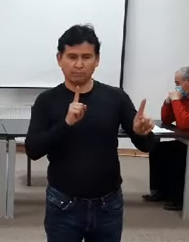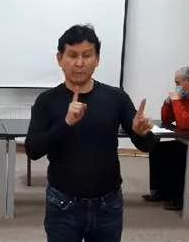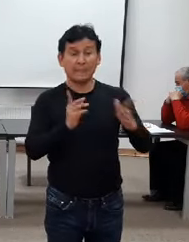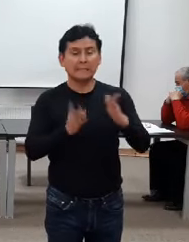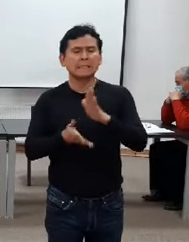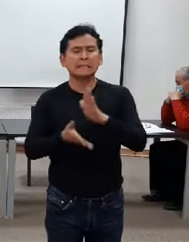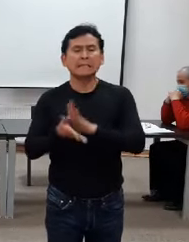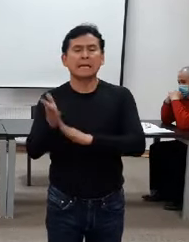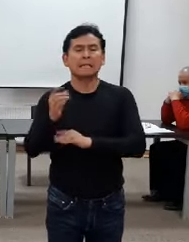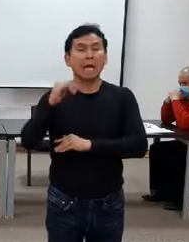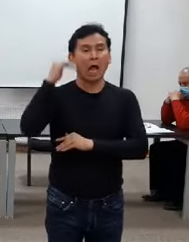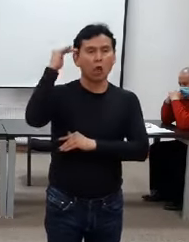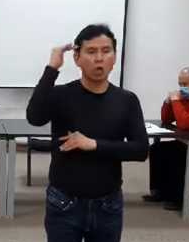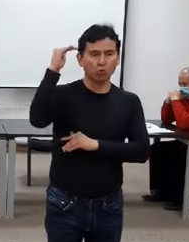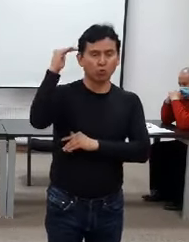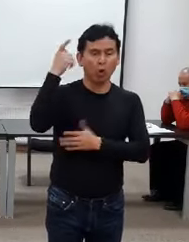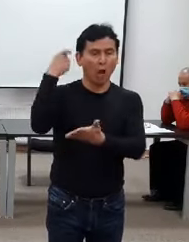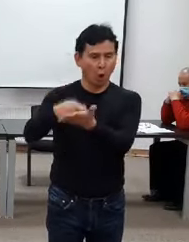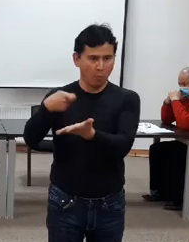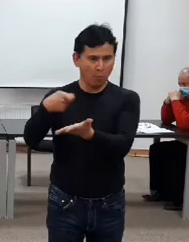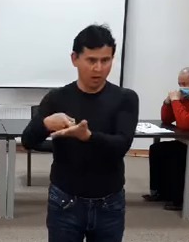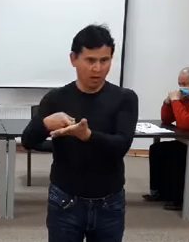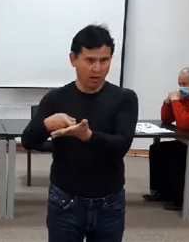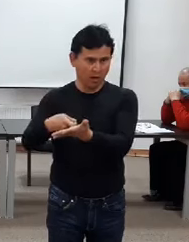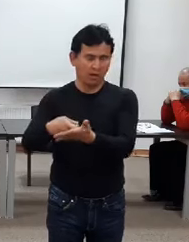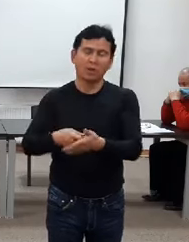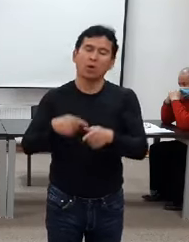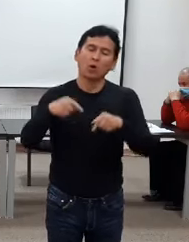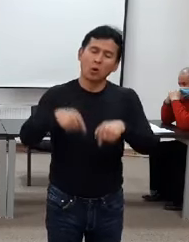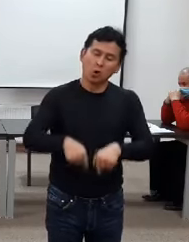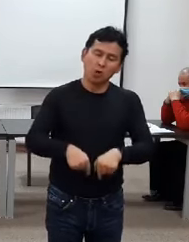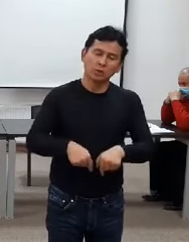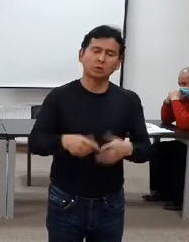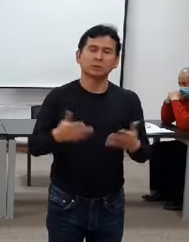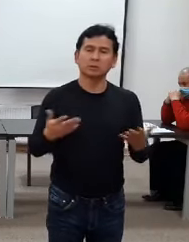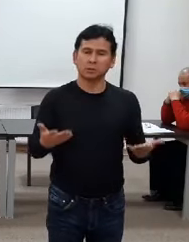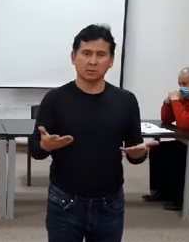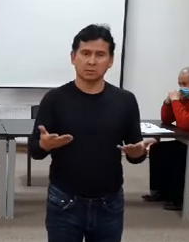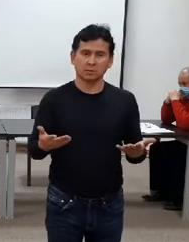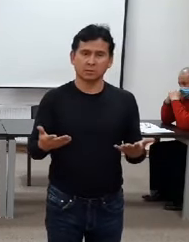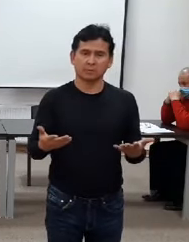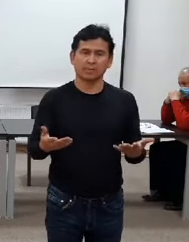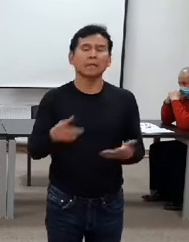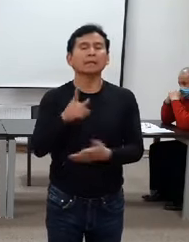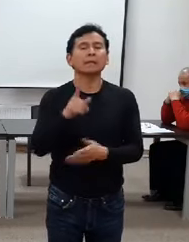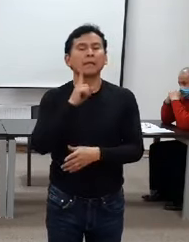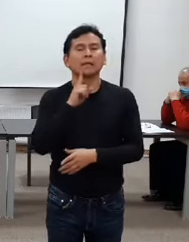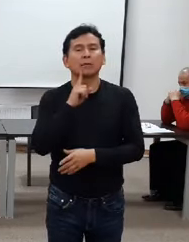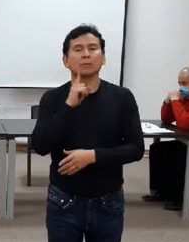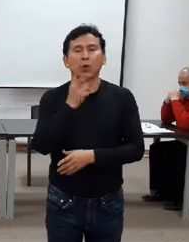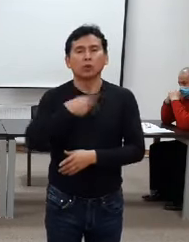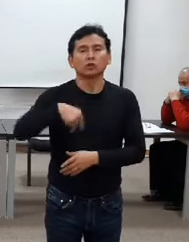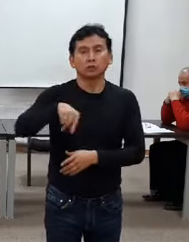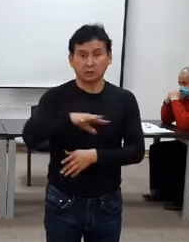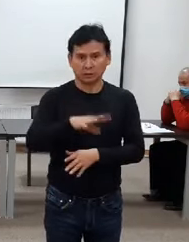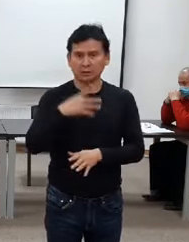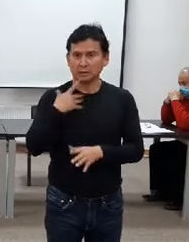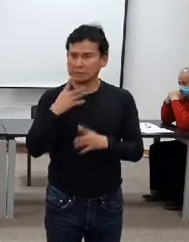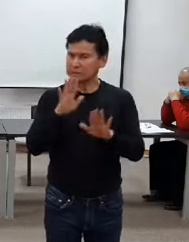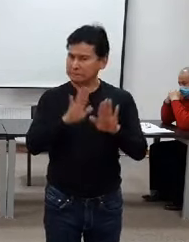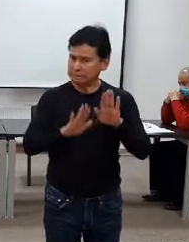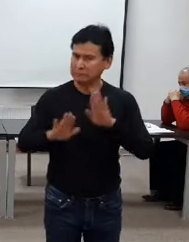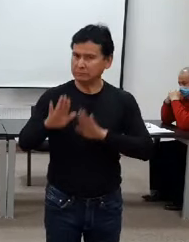salir solo los adultos a comprar, etcétera. Hoy día, hoy por hoy, tenemos que extremar las medidas